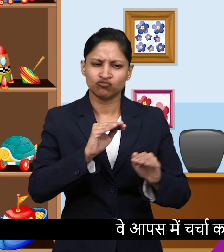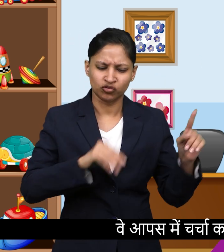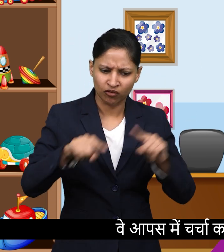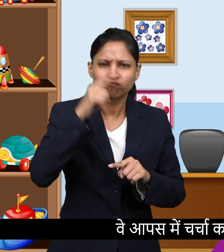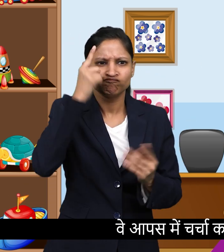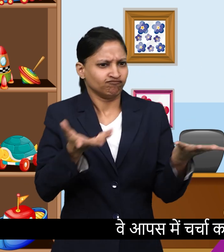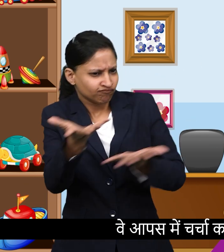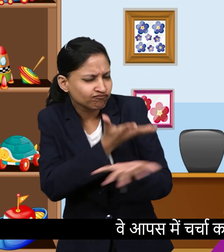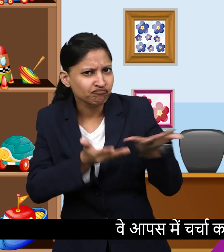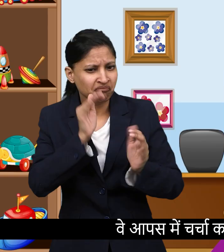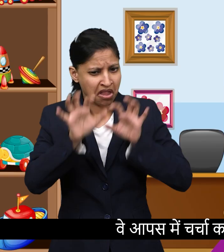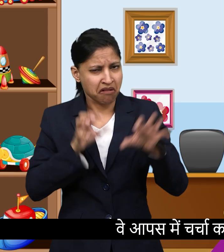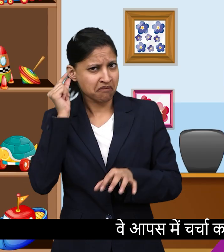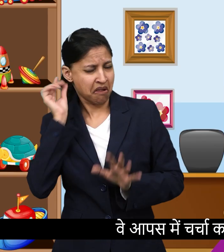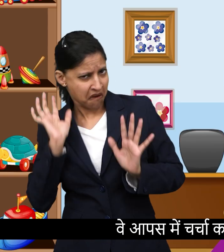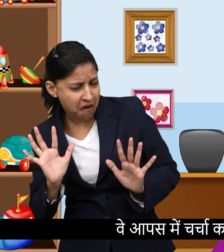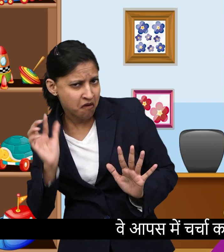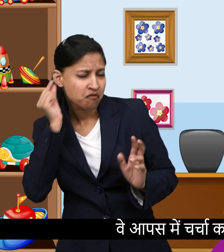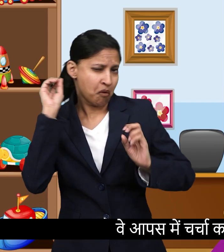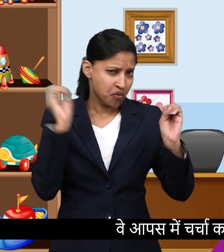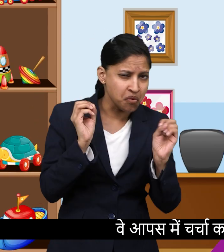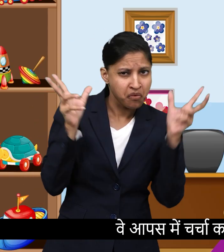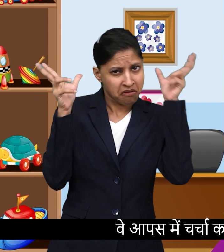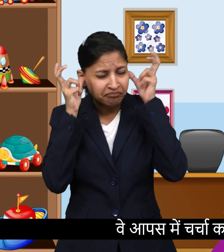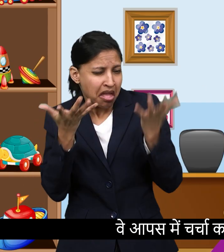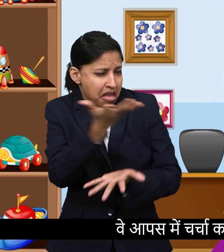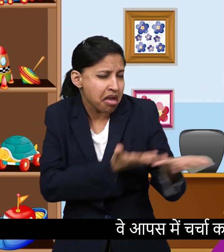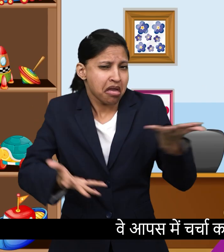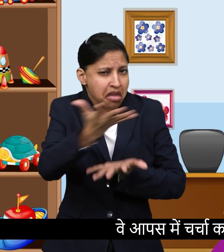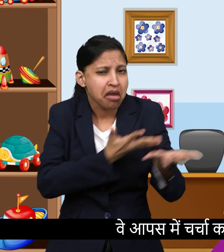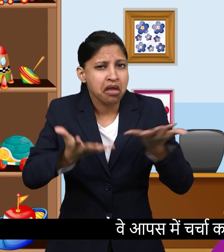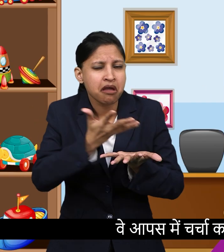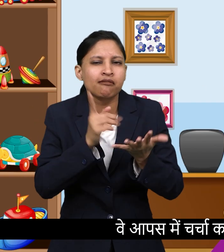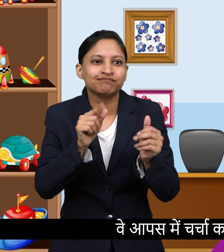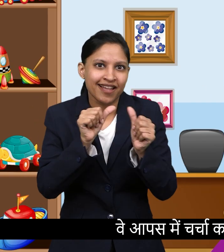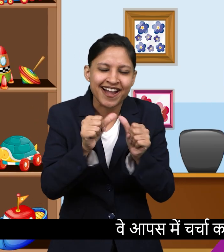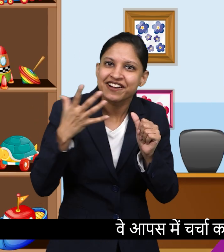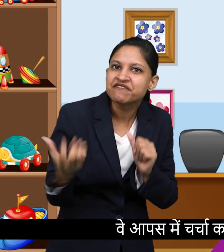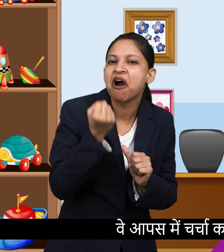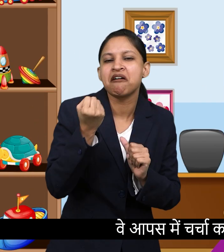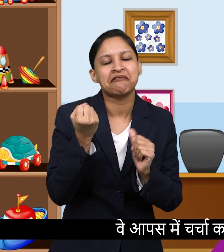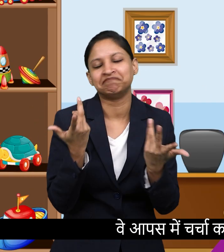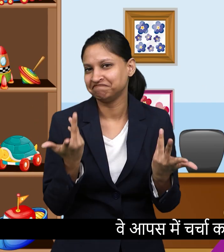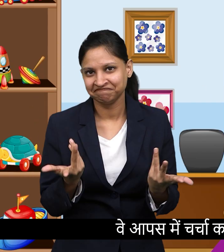वे आपस में चर्चा करने लगे, लेकिन उन्हें जवाब नहीं मिल सका।